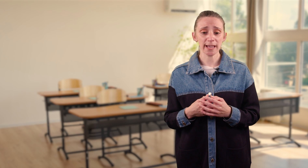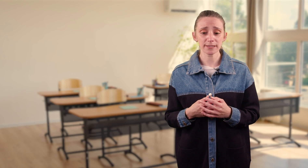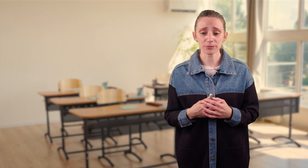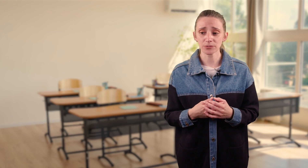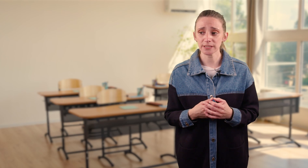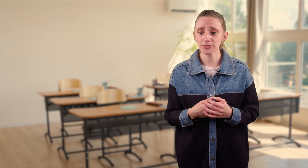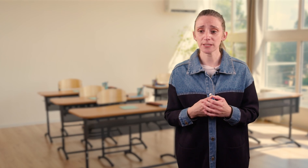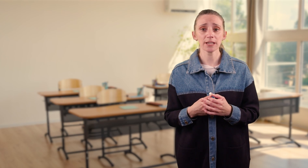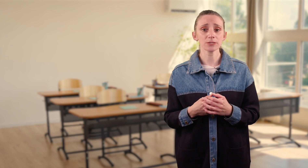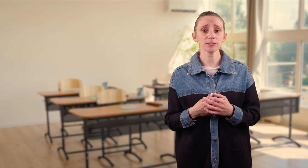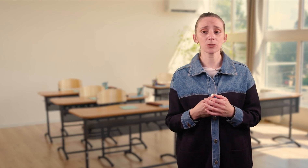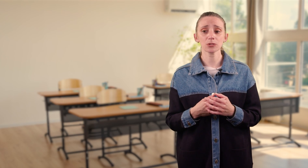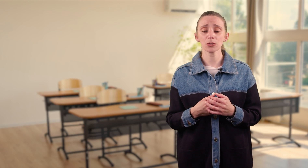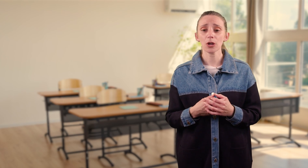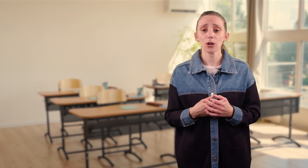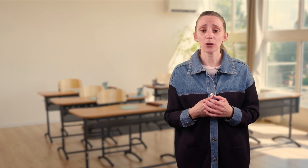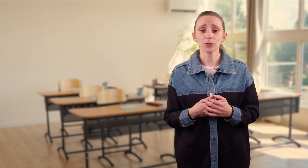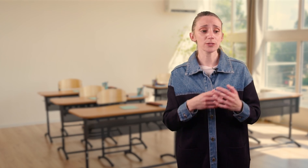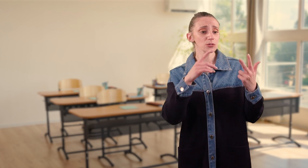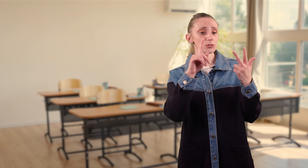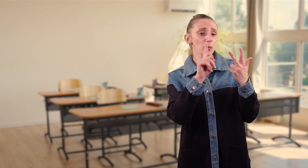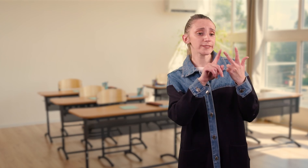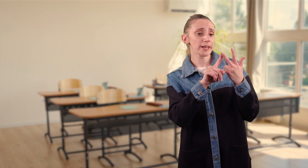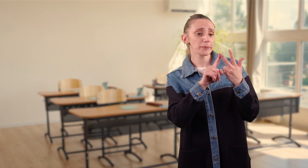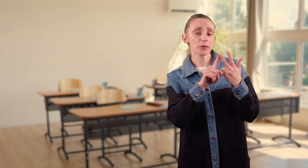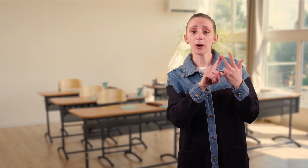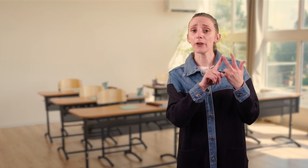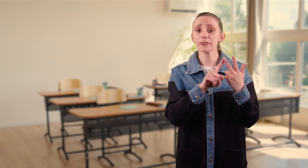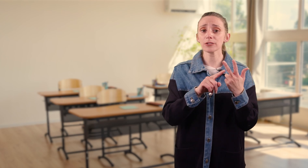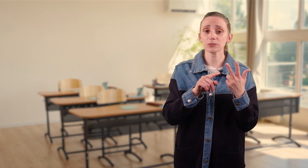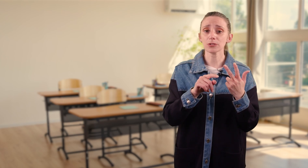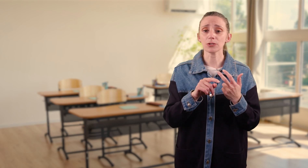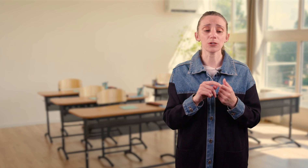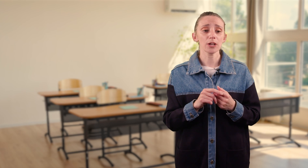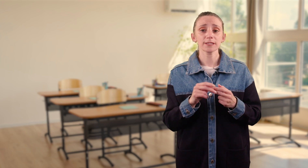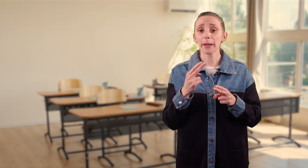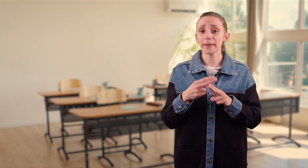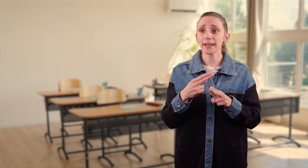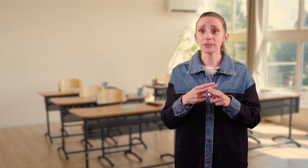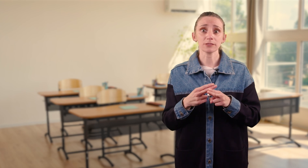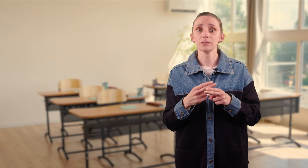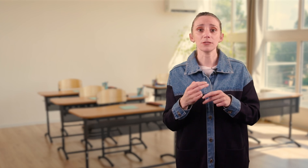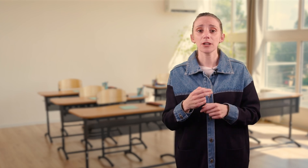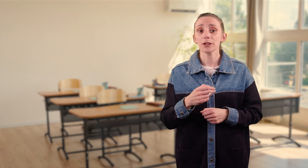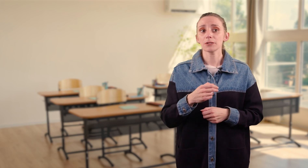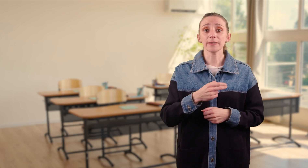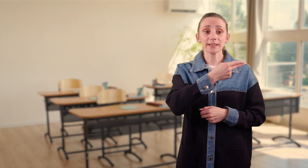contexte, vous venez de finir en disant que votre troisième enfant, donc, s'appelle